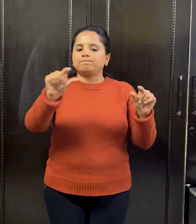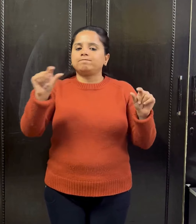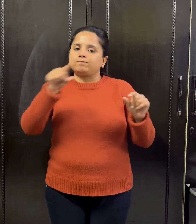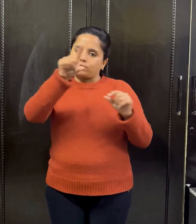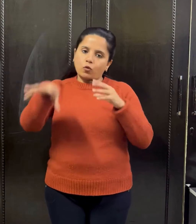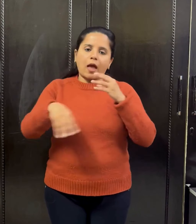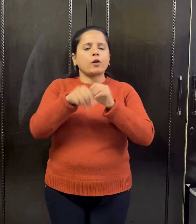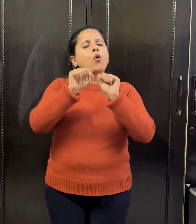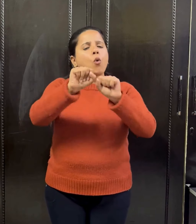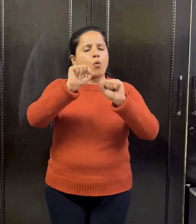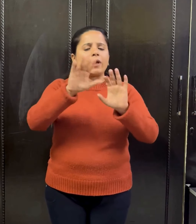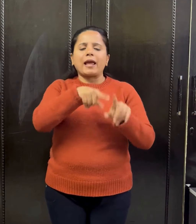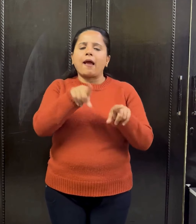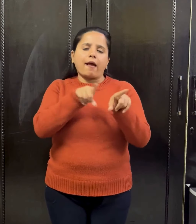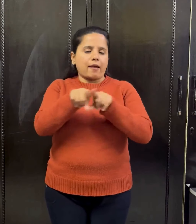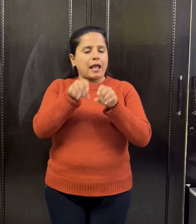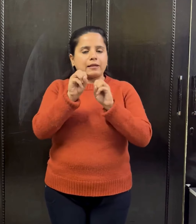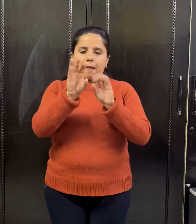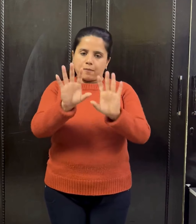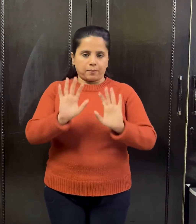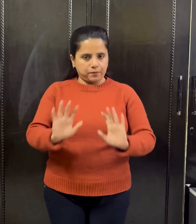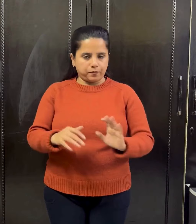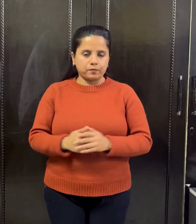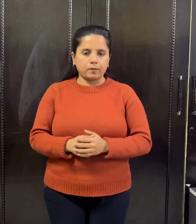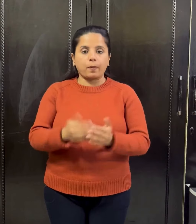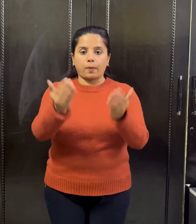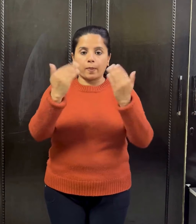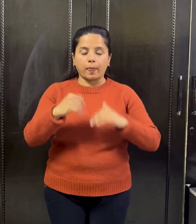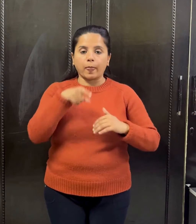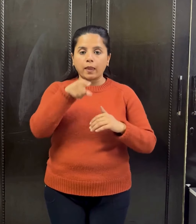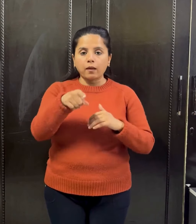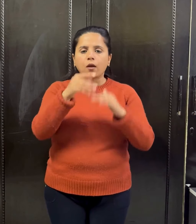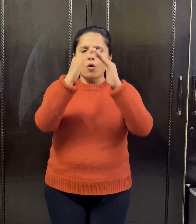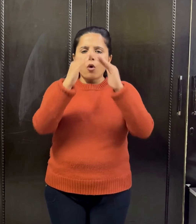अगले प्रश्न में हाउस होल्ड इनकम ब्रैकेट सिलेक्ट करें।